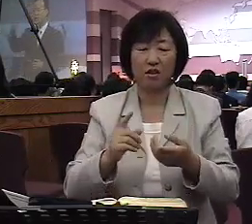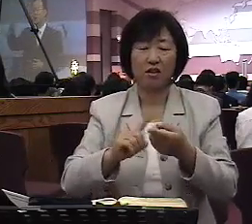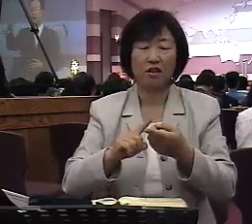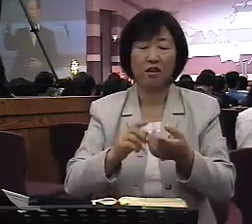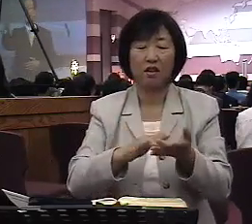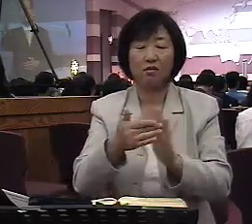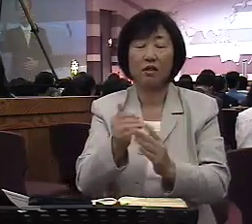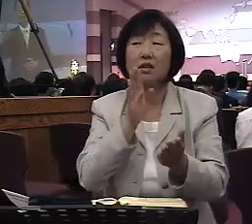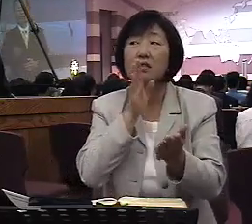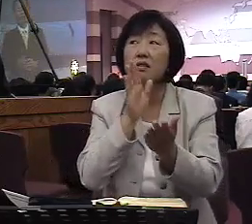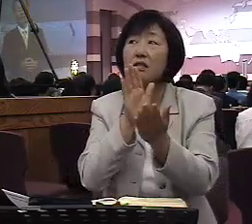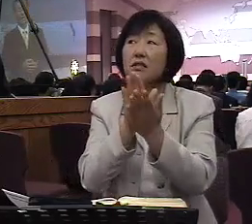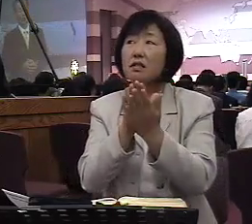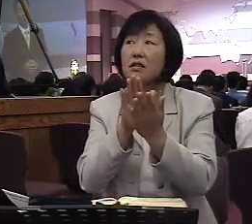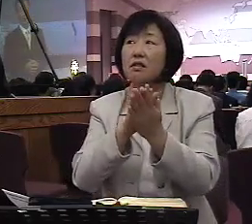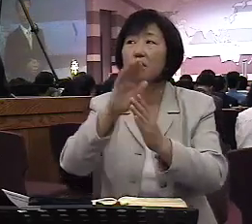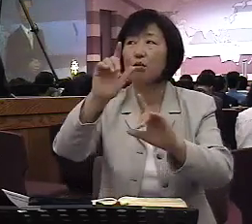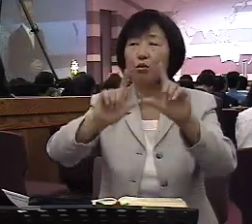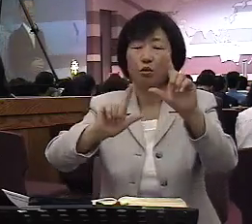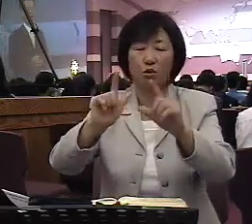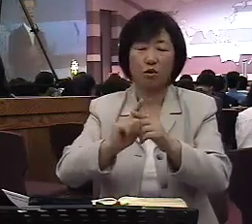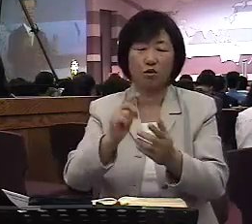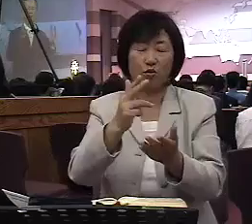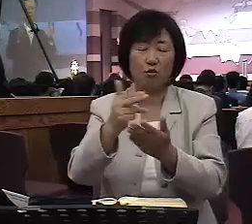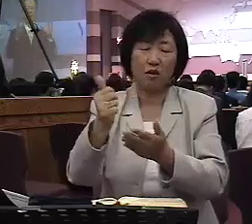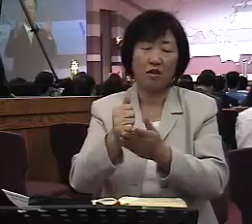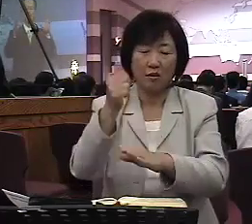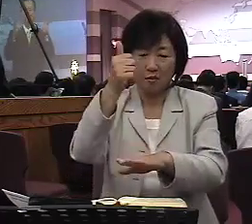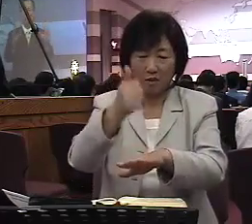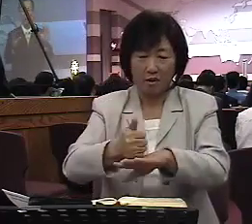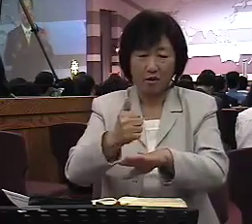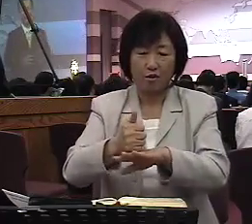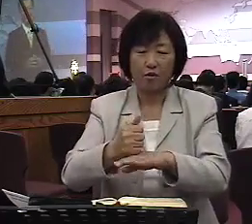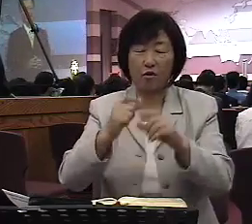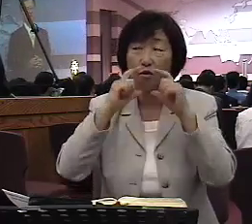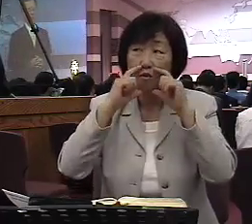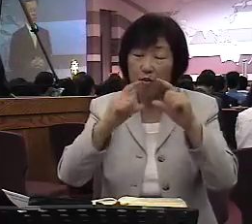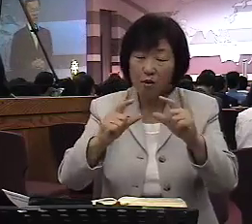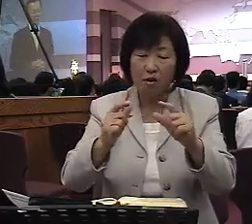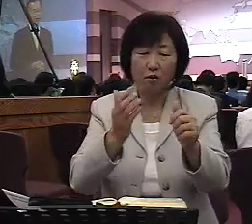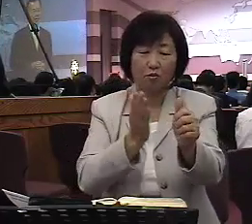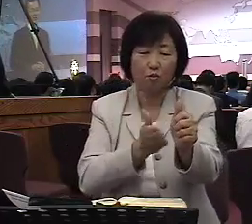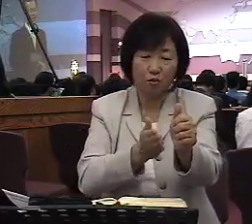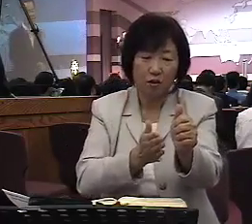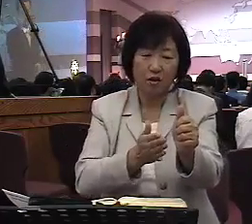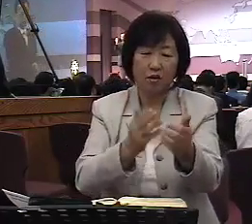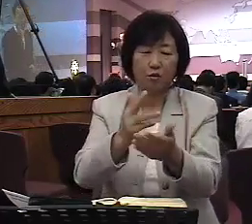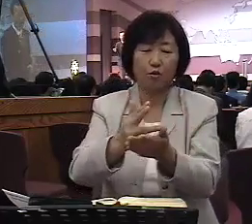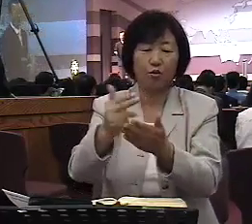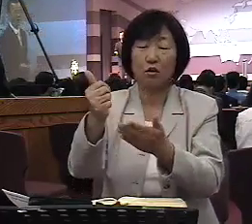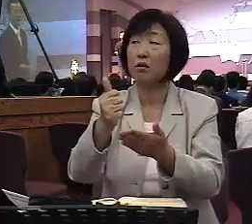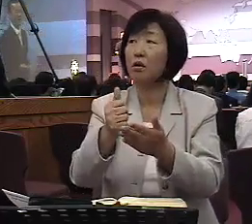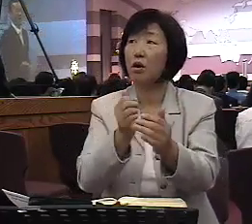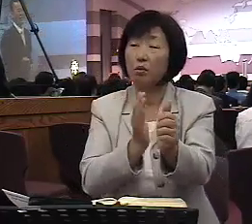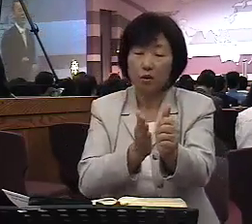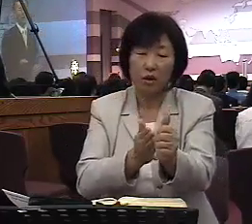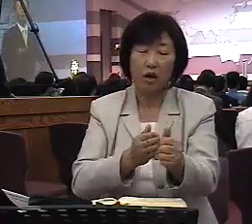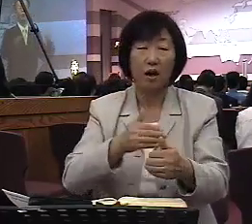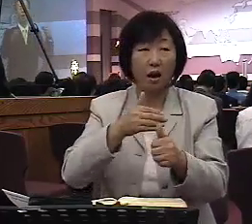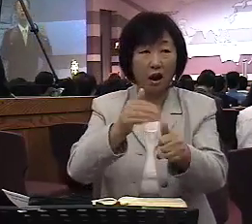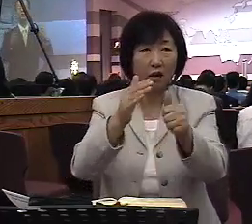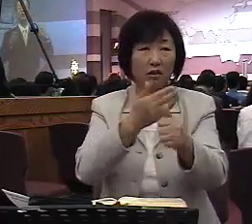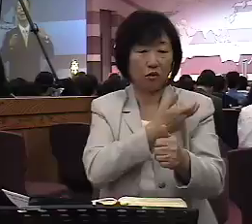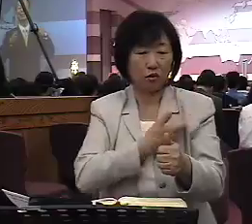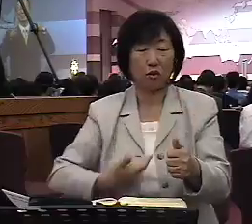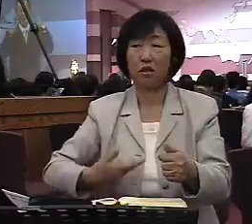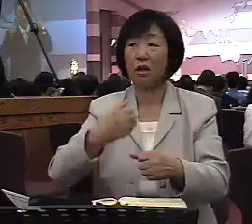예수님이 친히 보여주신 모델이고 주님께서 우리에게 마지막으로 분부한 주님의 부탁입니다. 가서 제자를 삼으라.